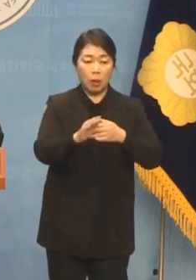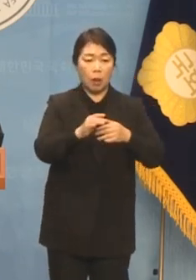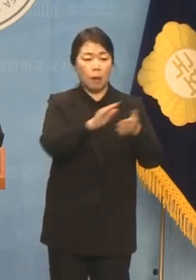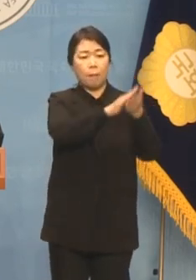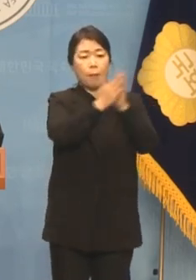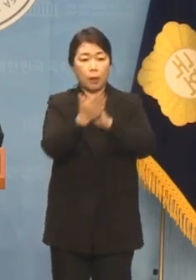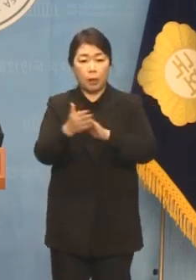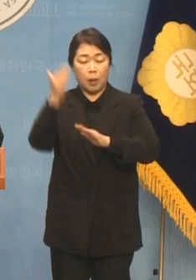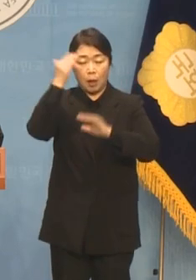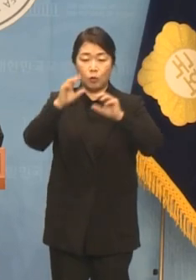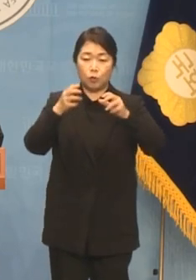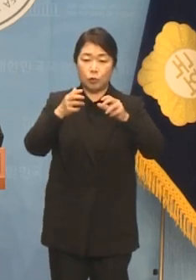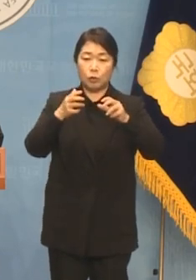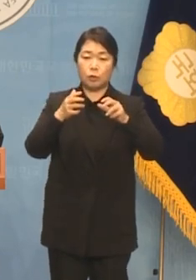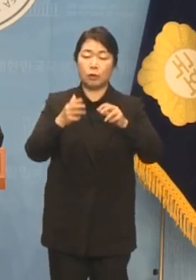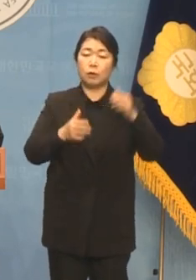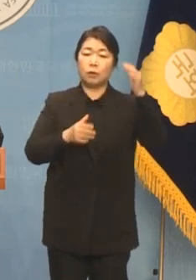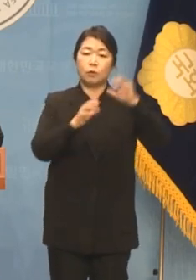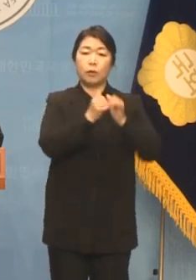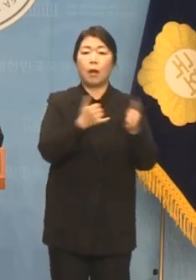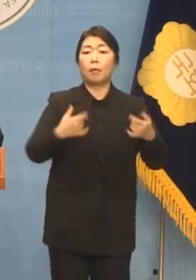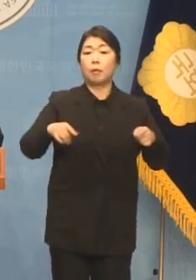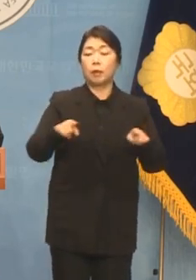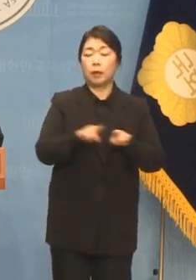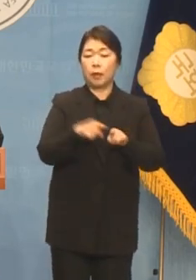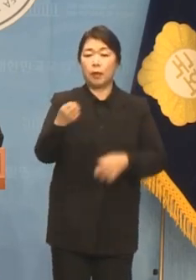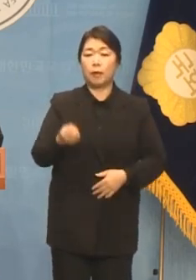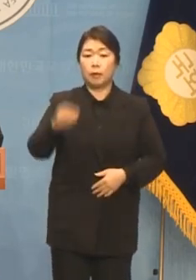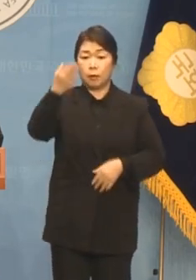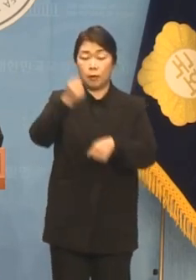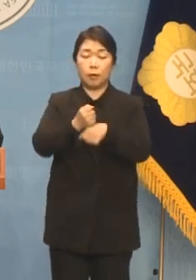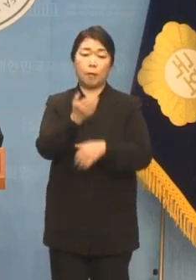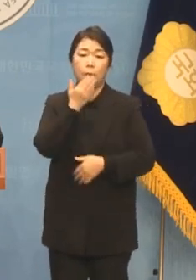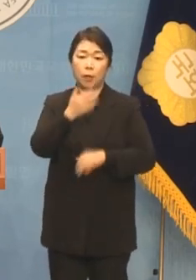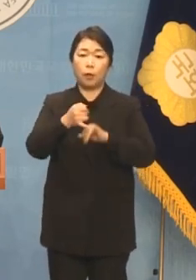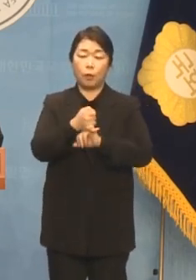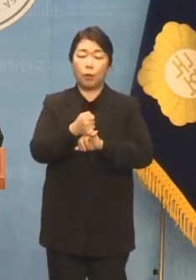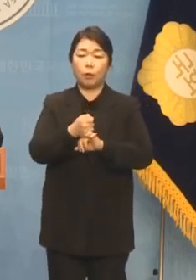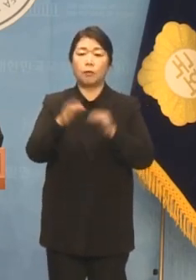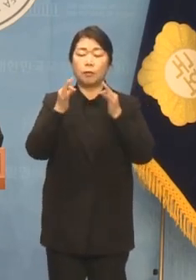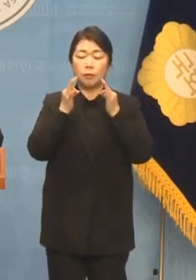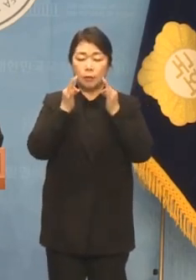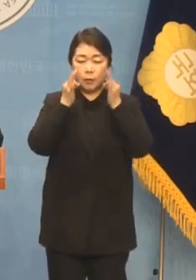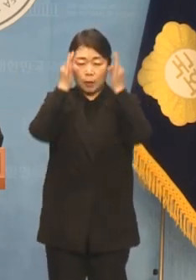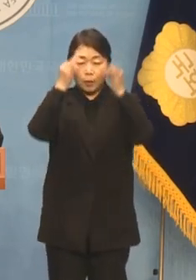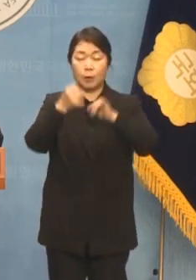대한민국을 국민과 함께 승리할 수 있도록 최선을